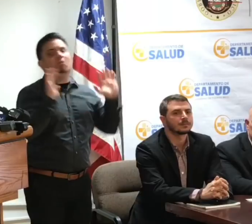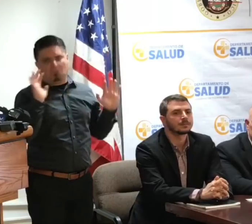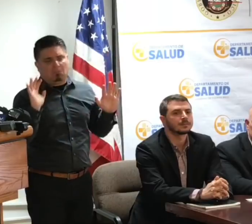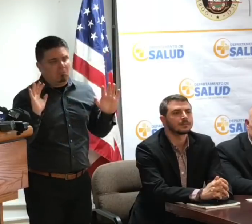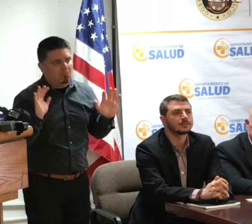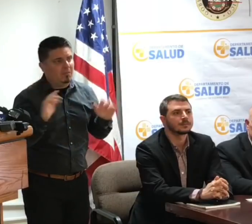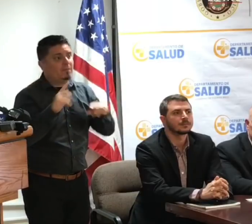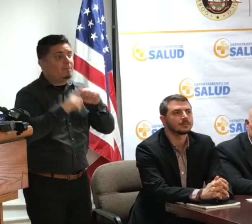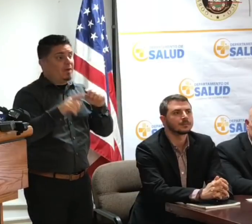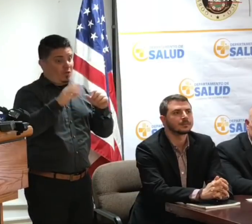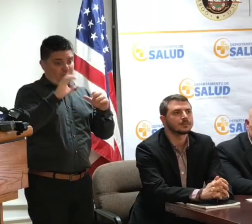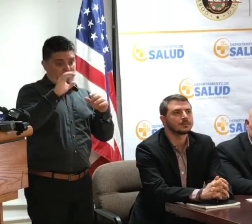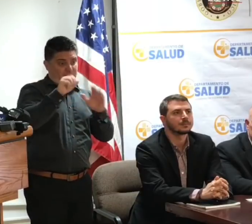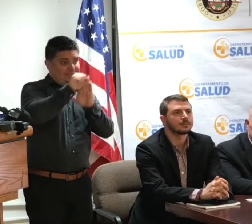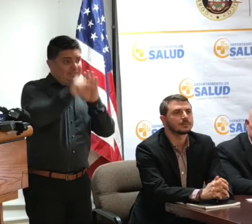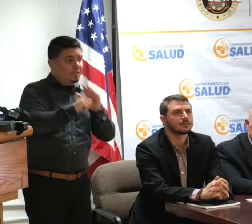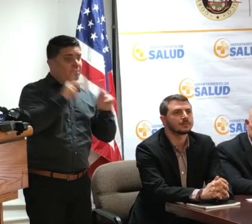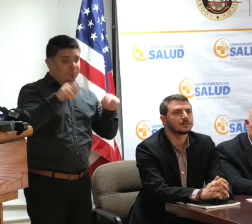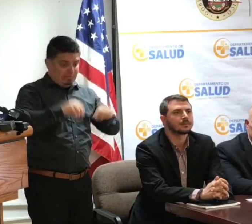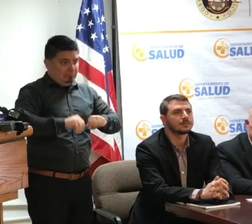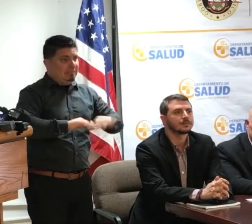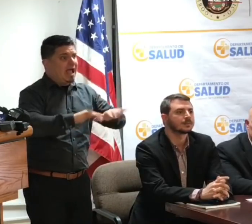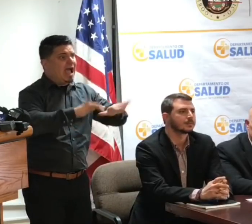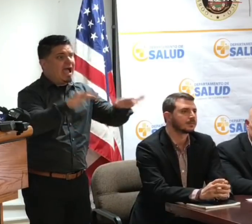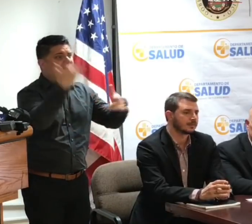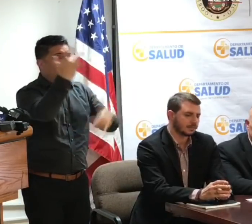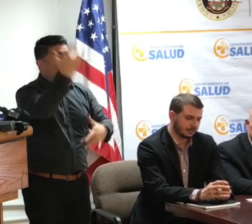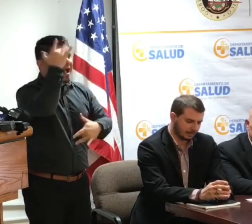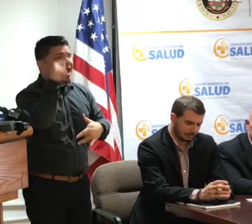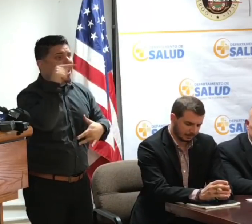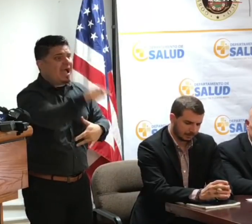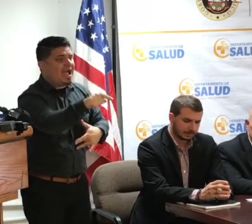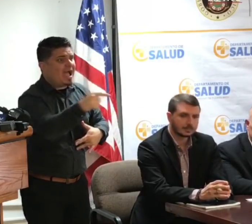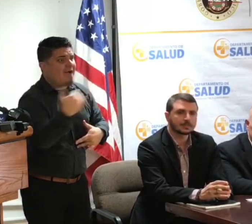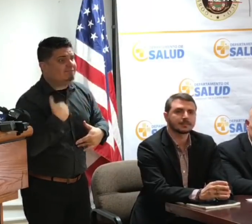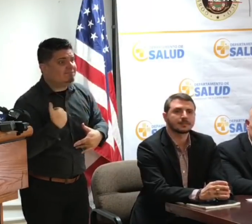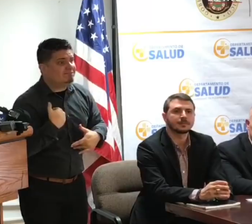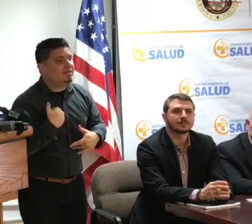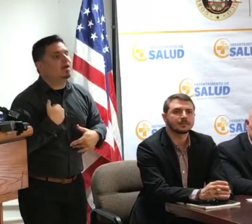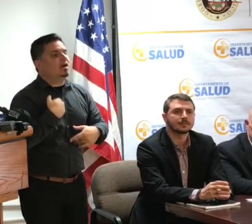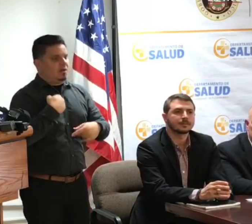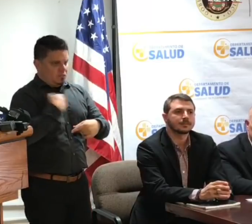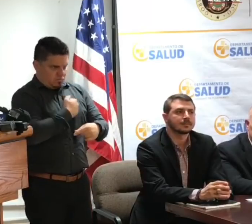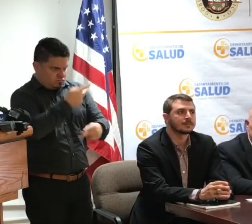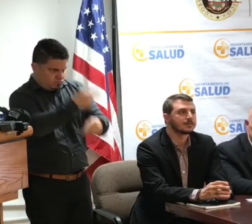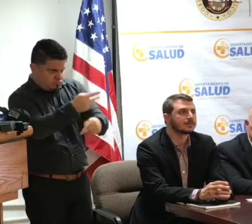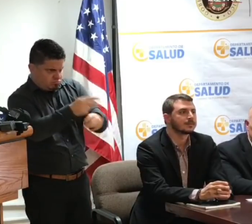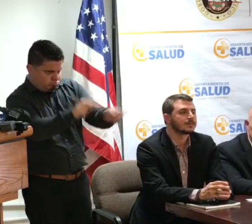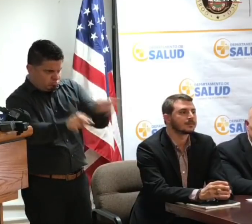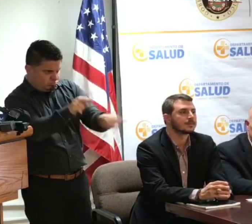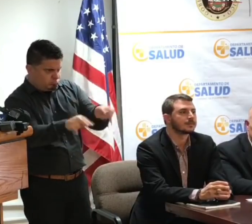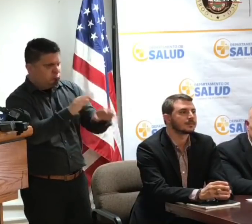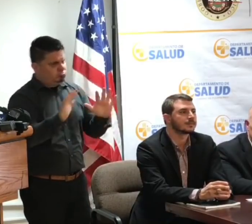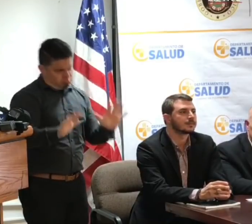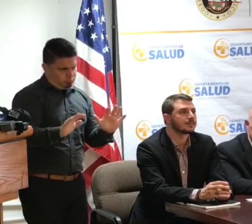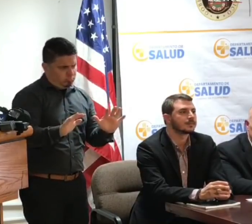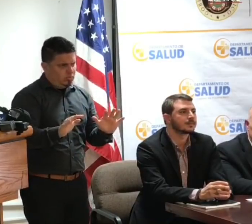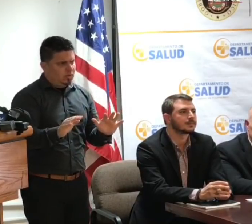más personas, y tienen que tener cuidado con una cosita, es que